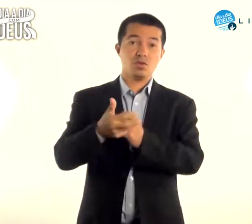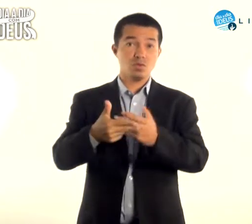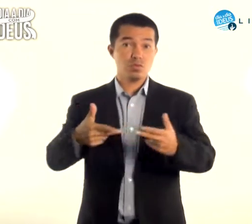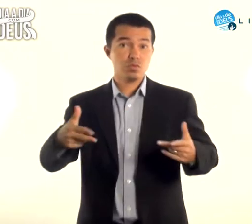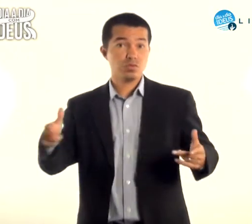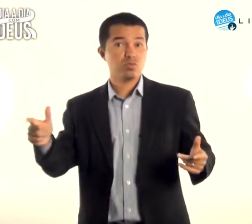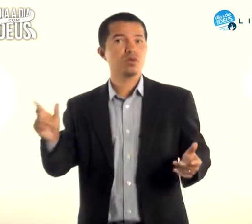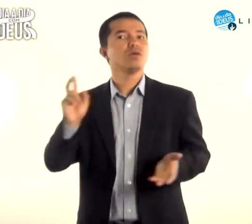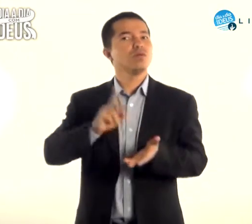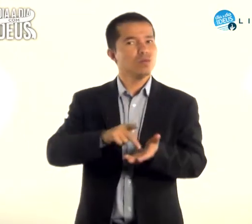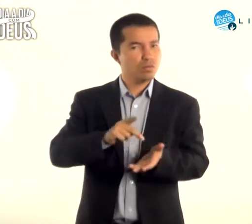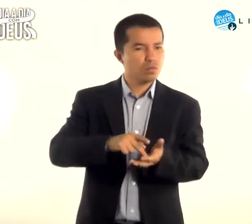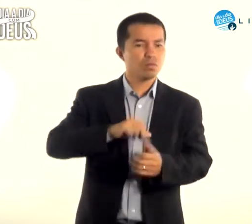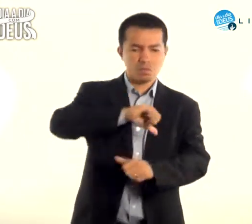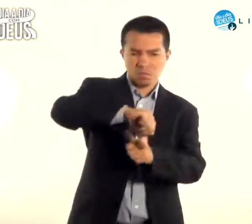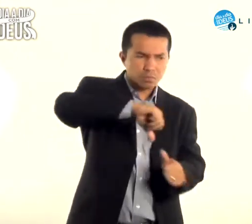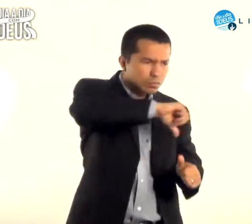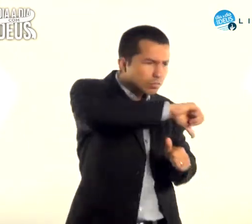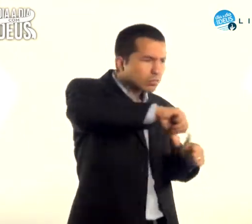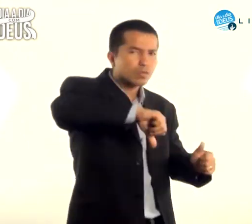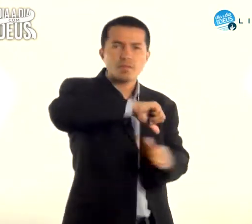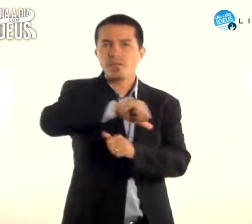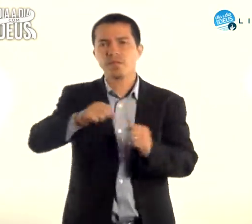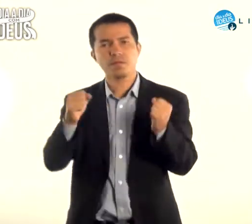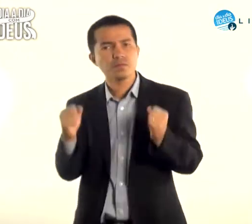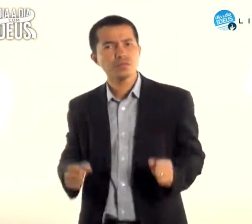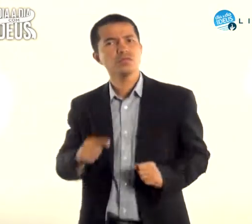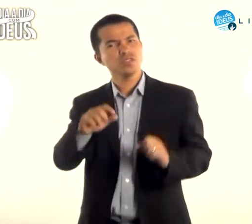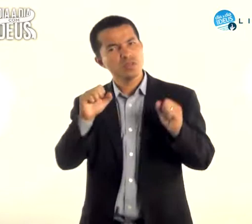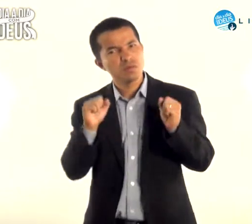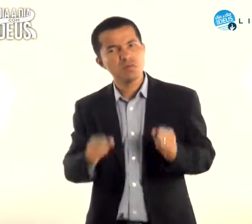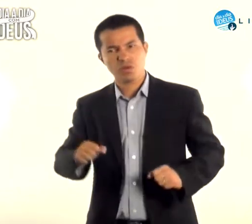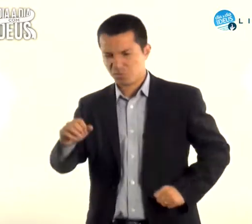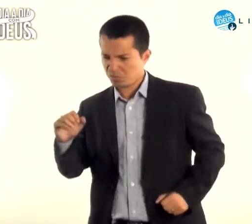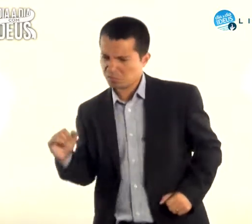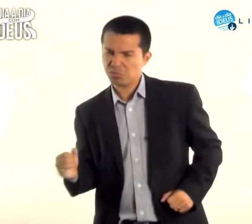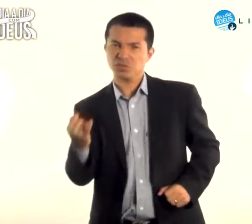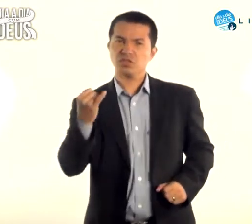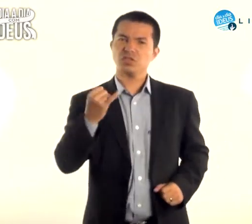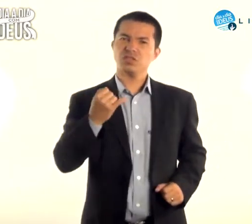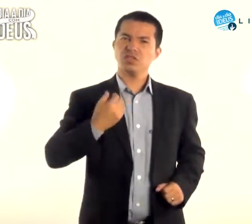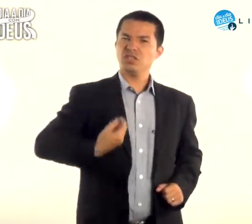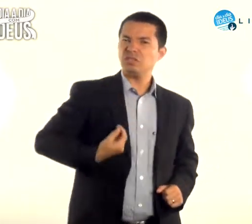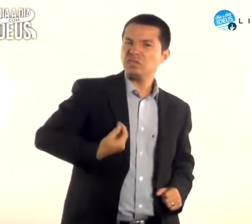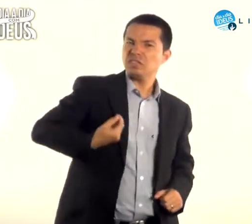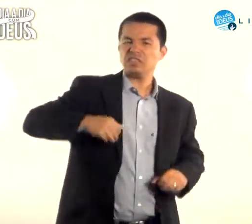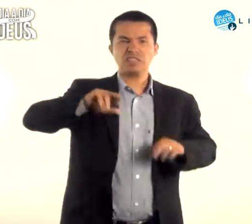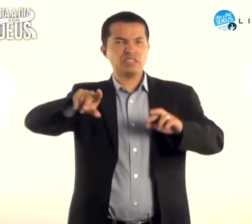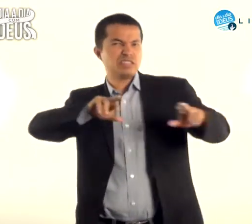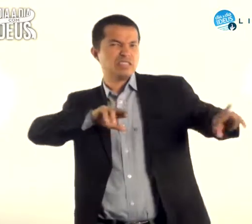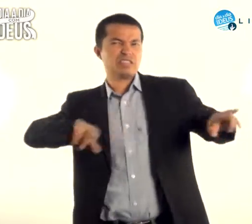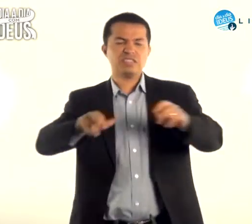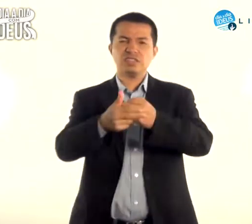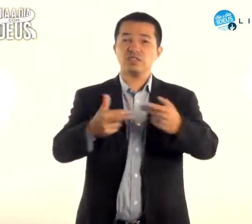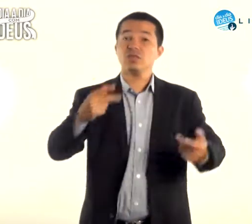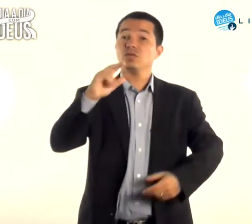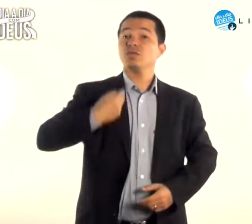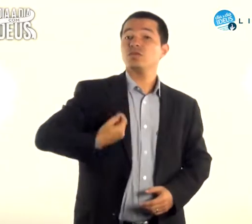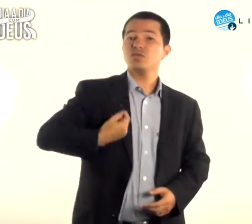Você pode aproveitar o seu tempo mais e melhor. Você pode viver diferente, uma vida muito melhor.